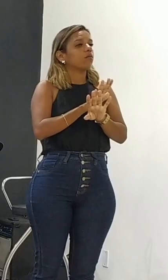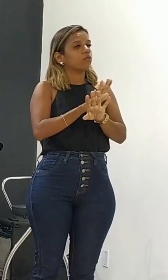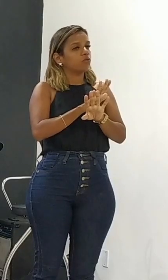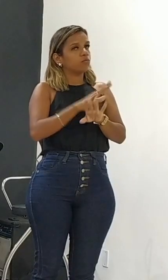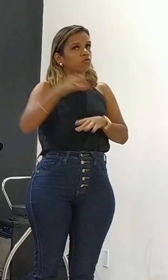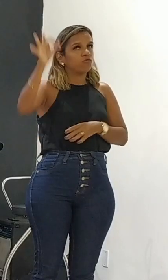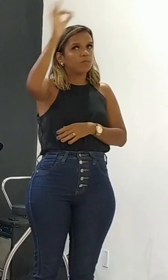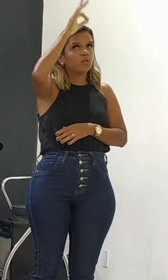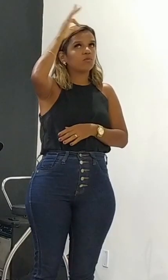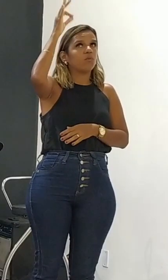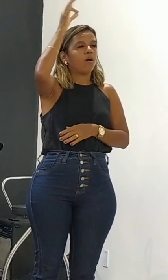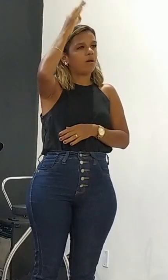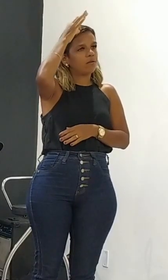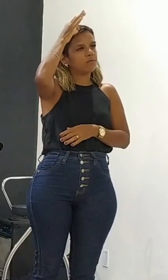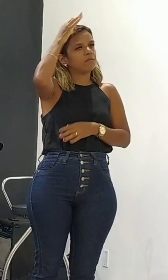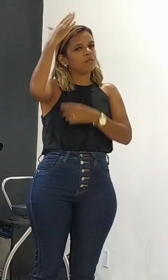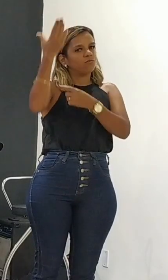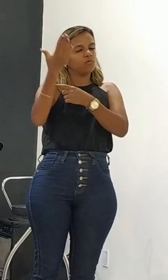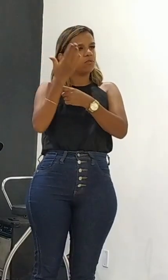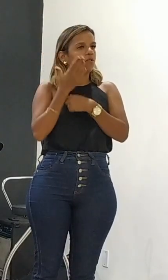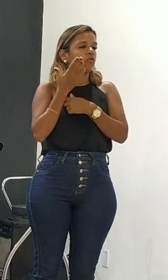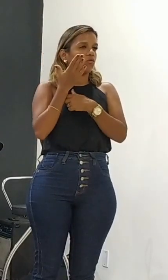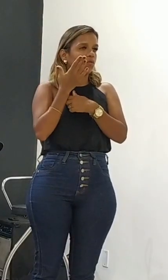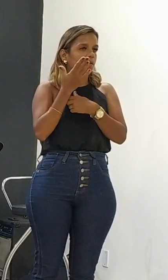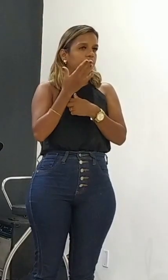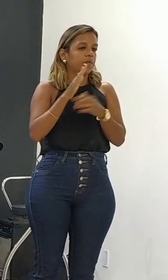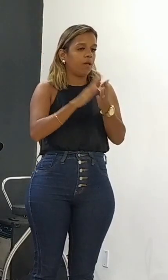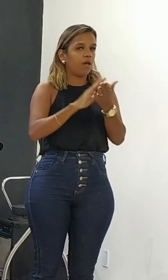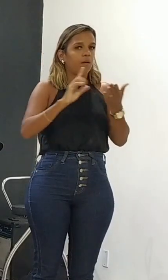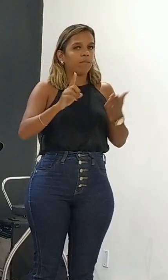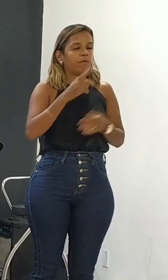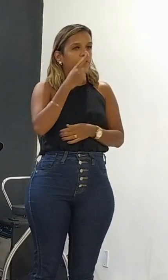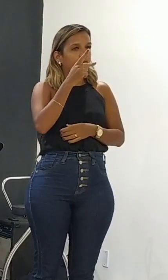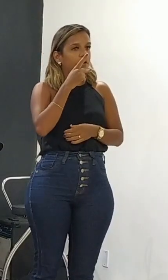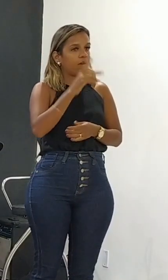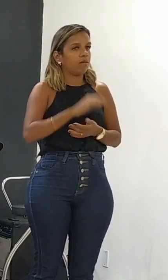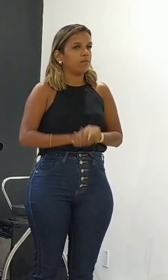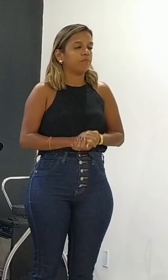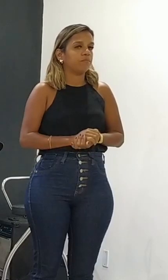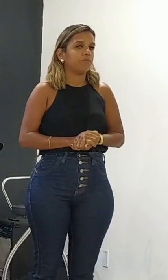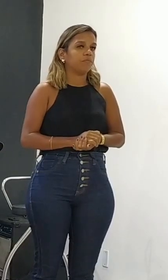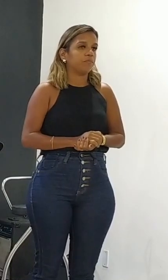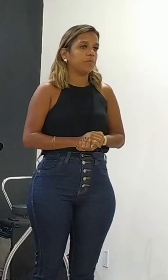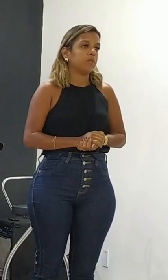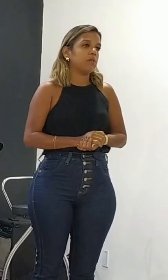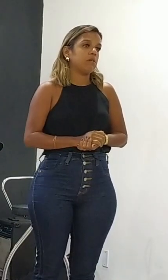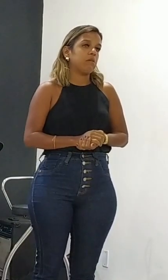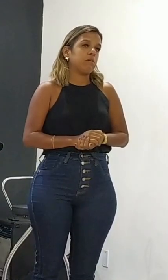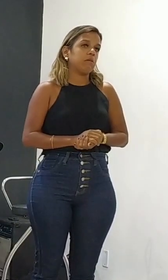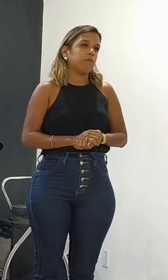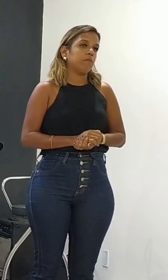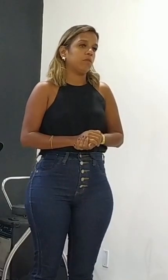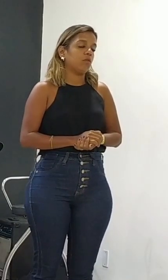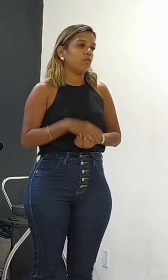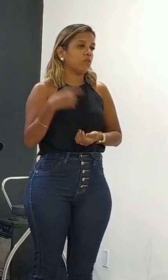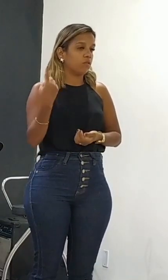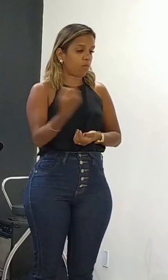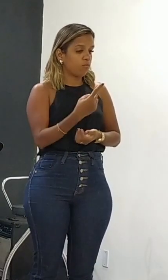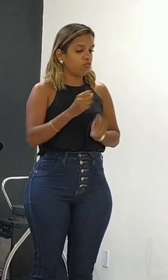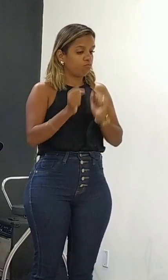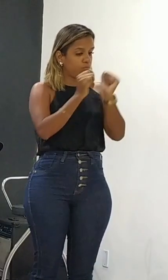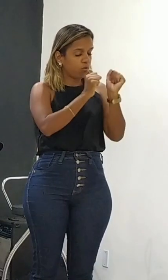com armas espirituais, a Bíblia diz que as nossas armas, elas são poderosas em Deus